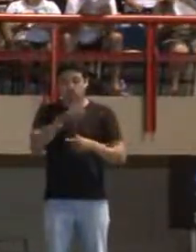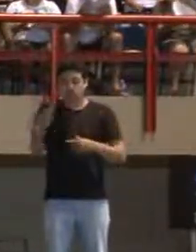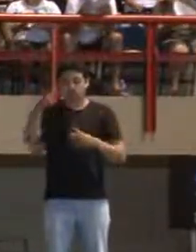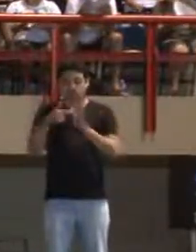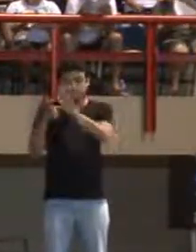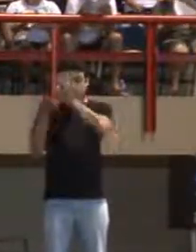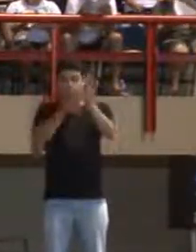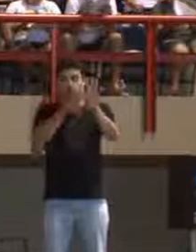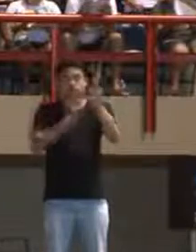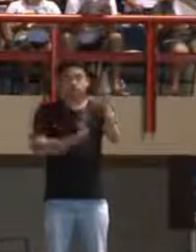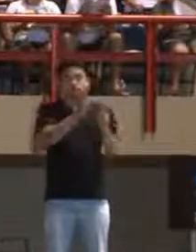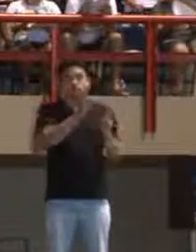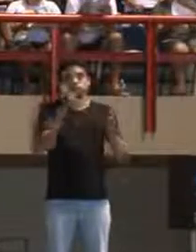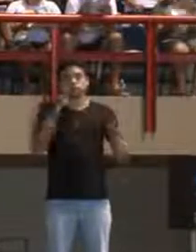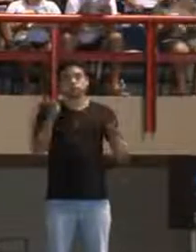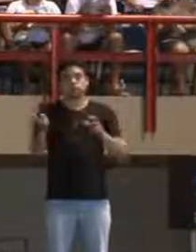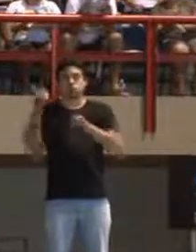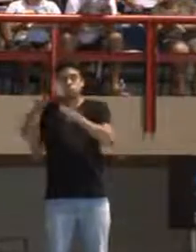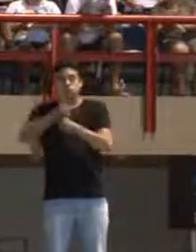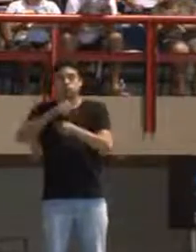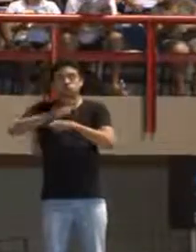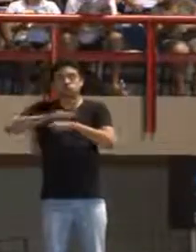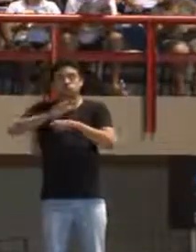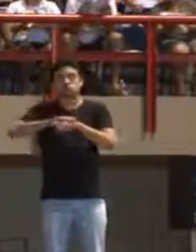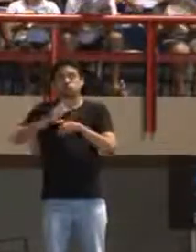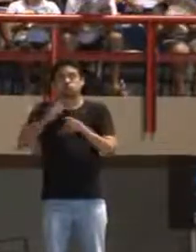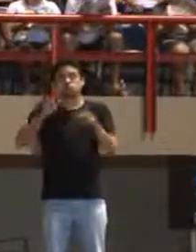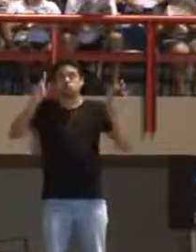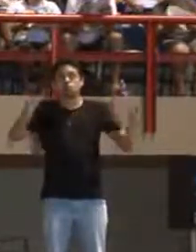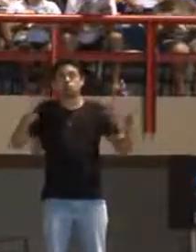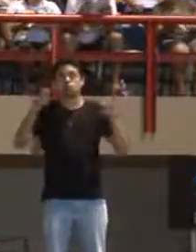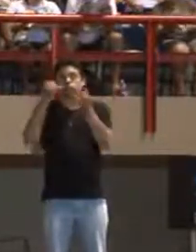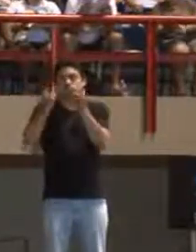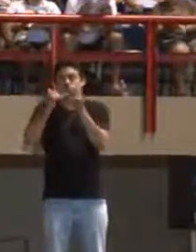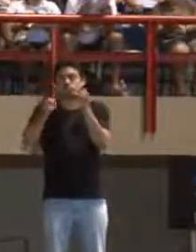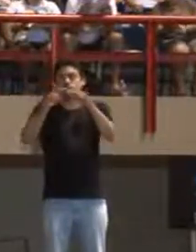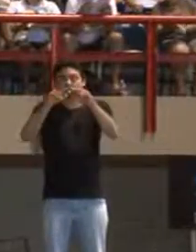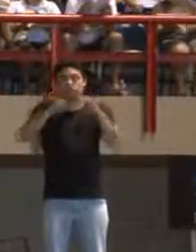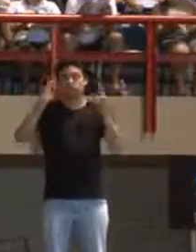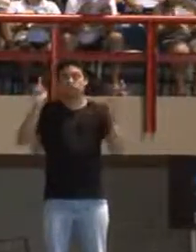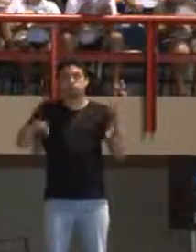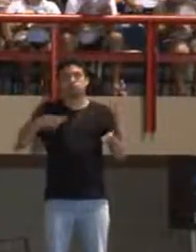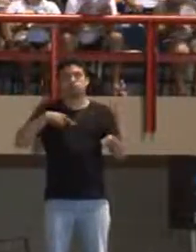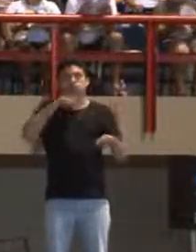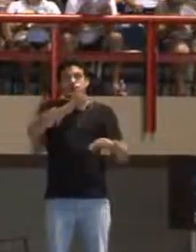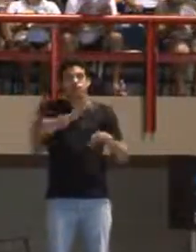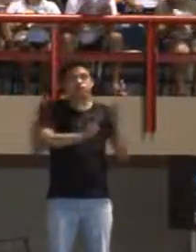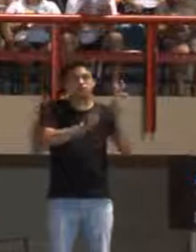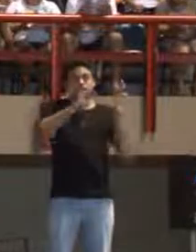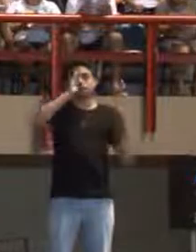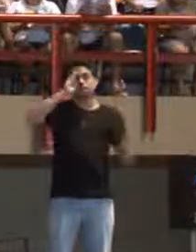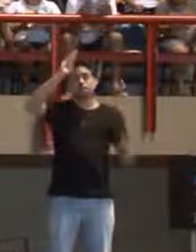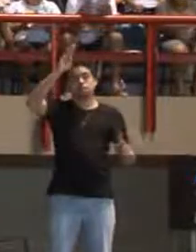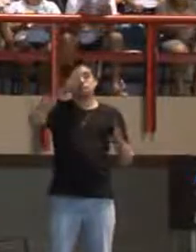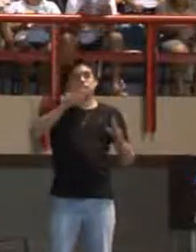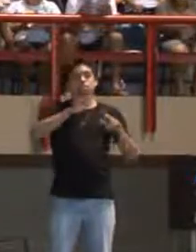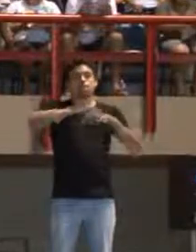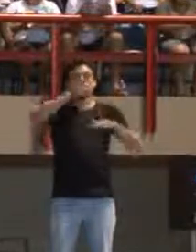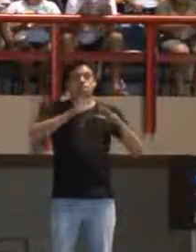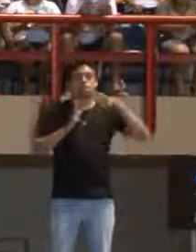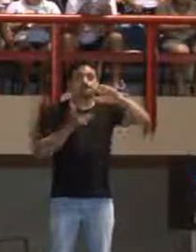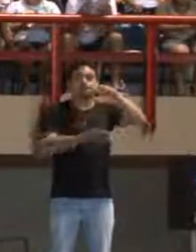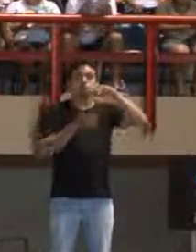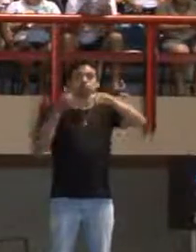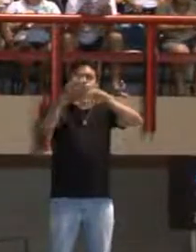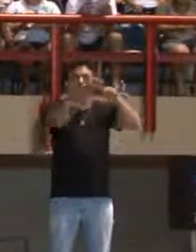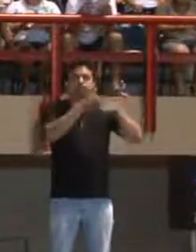que o petróleo não tem substituto com a sua versatilidade. Este é o motivo de ele ter assumido a primazia como energético,